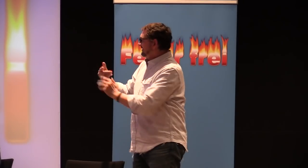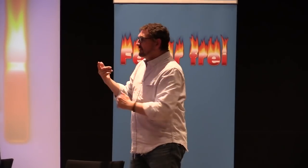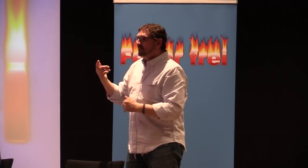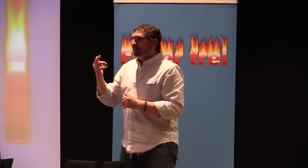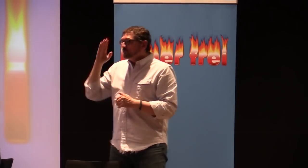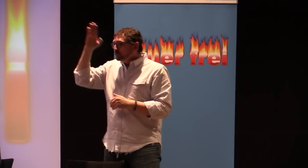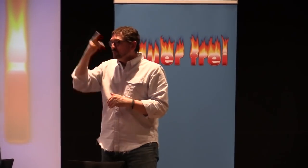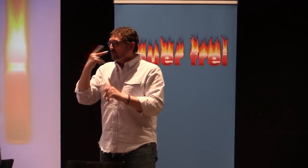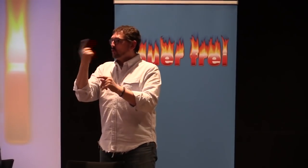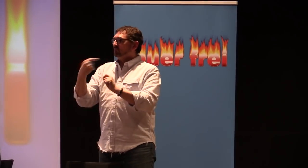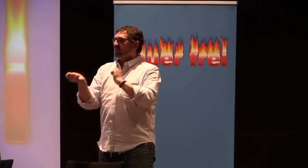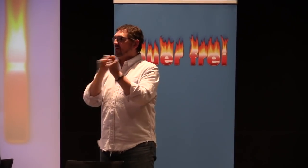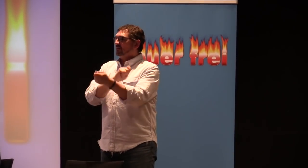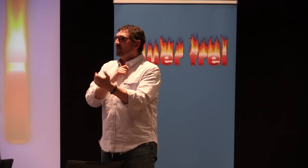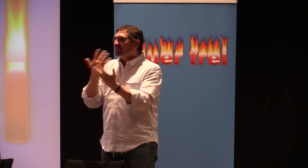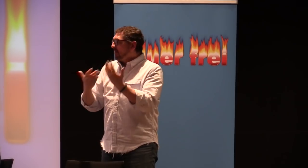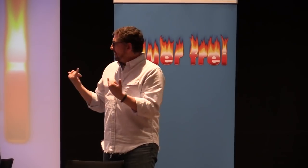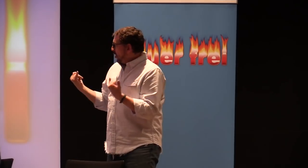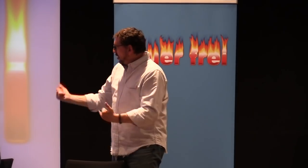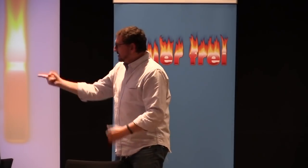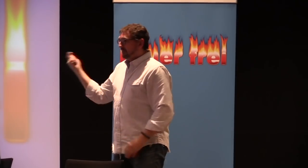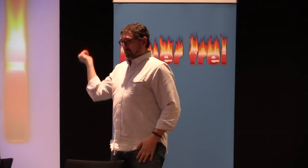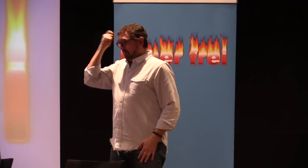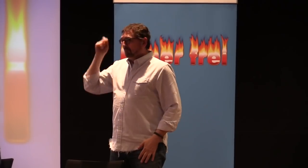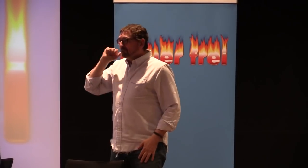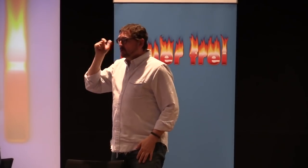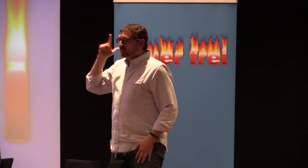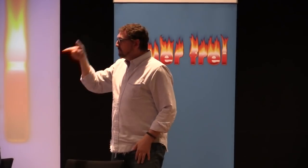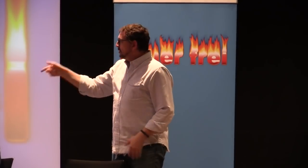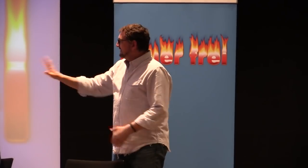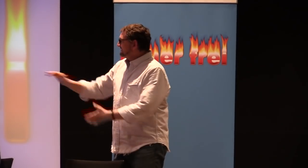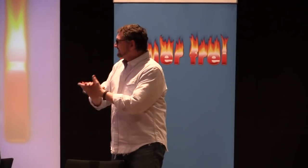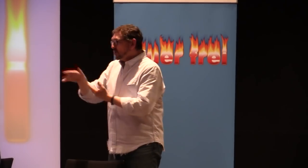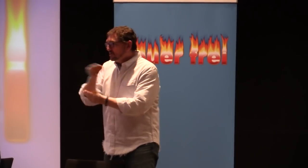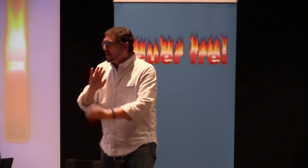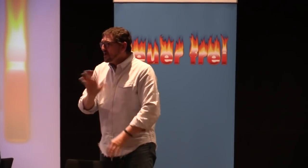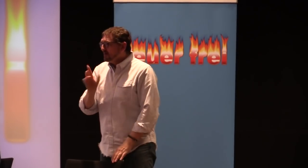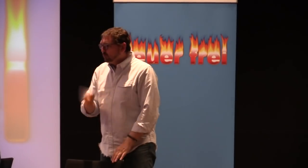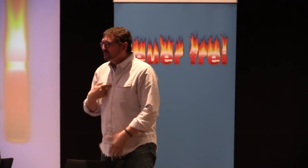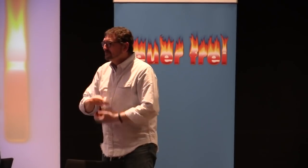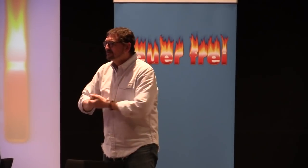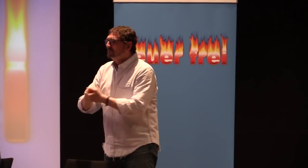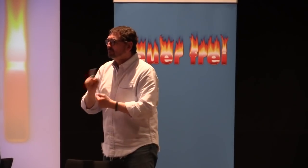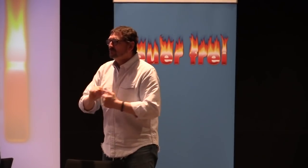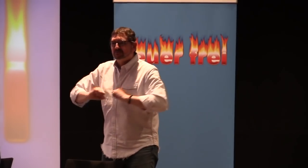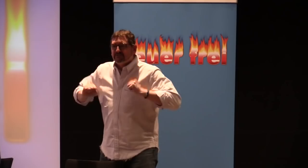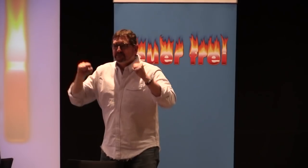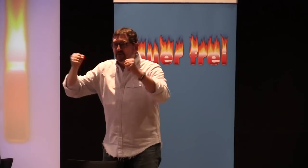Denkanstöße bekommen, konnten einfach mal schauen, wie es aussieht und hoffe, dass vielleicht Kevin, du sagst